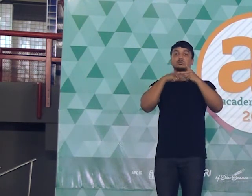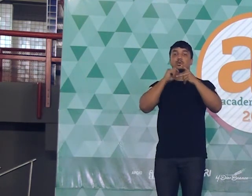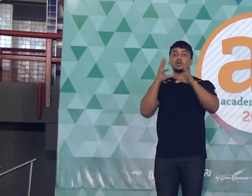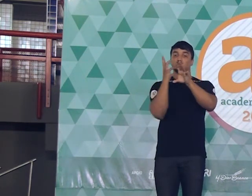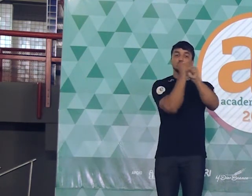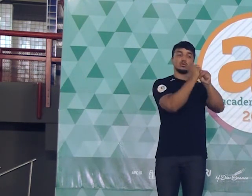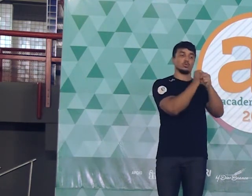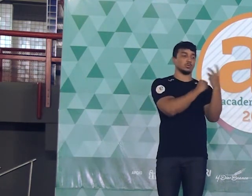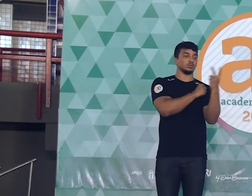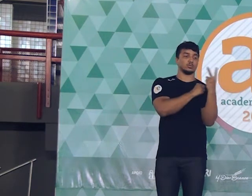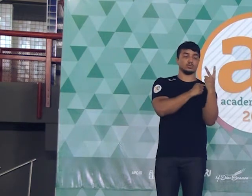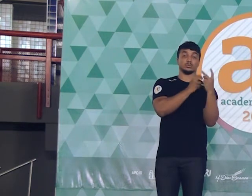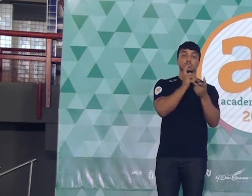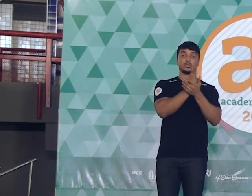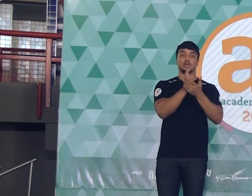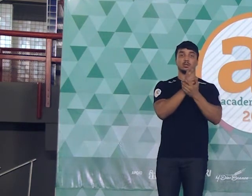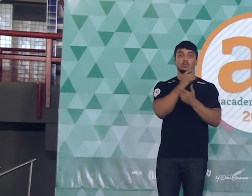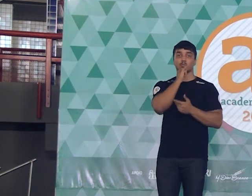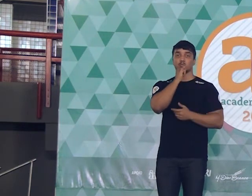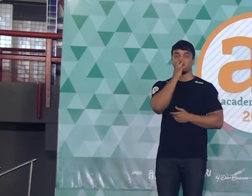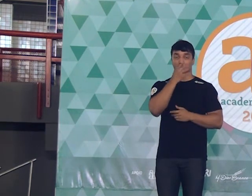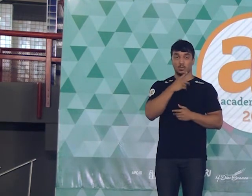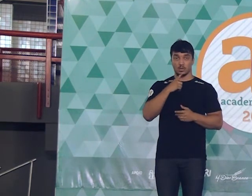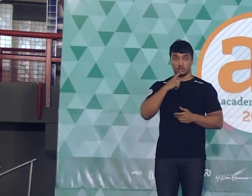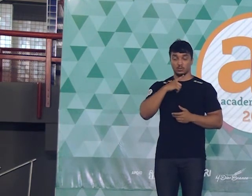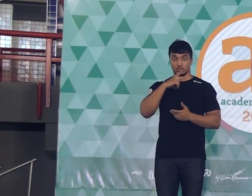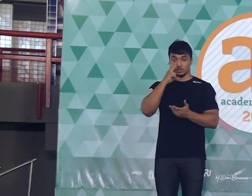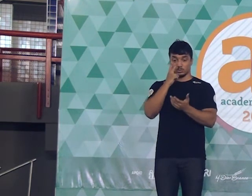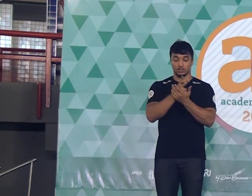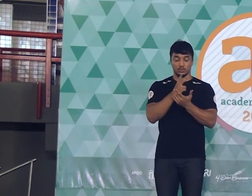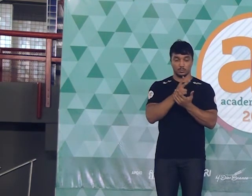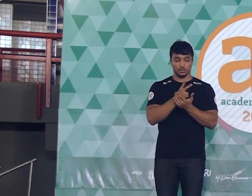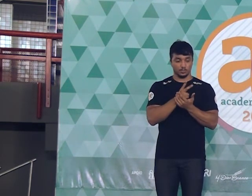dois. Sempre que você tiver...